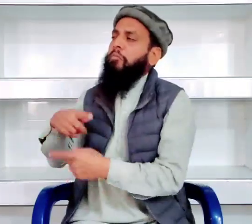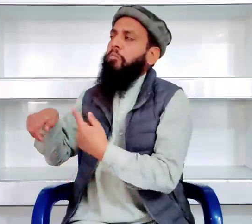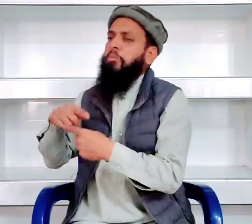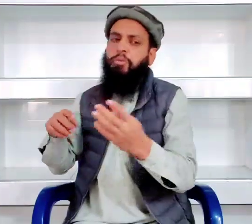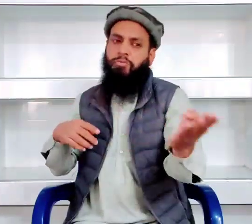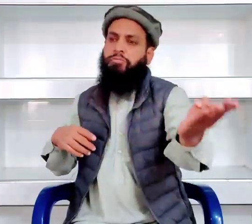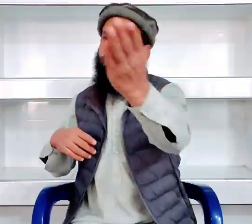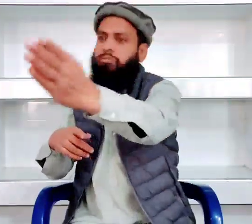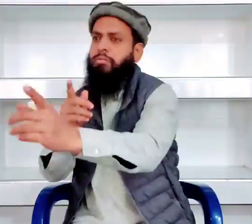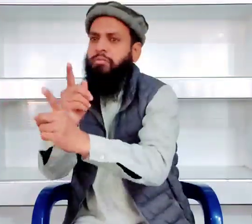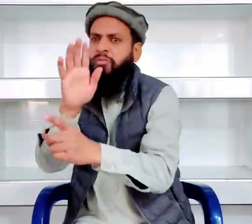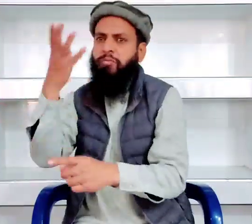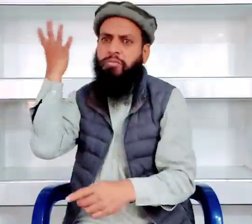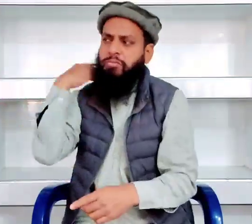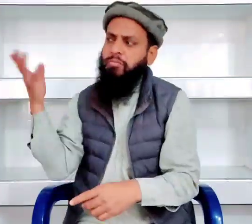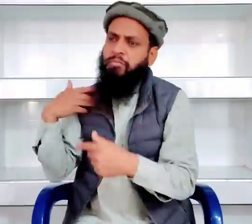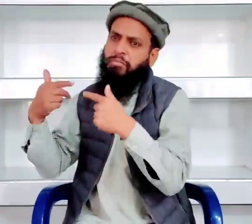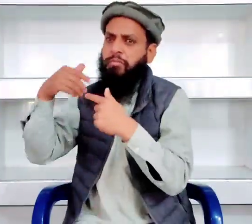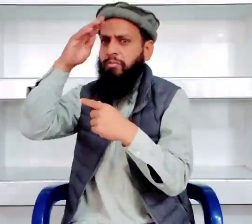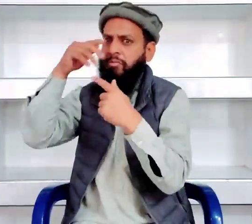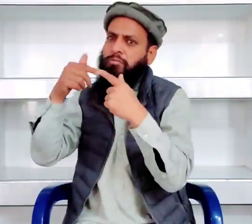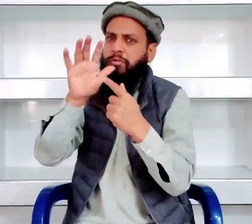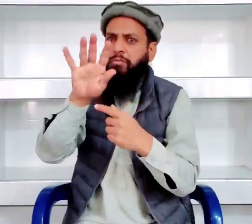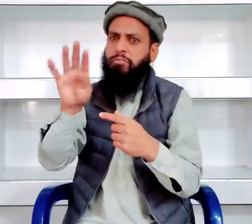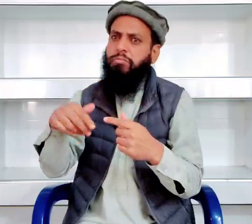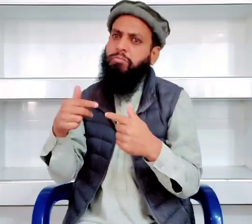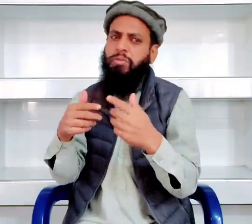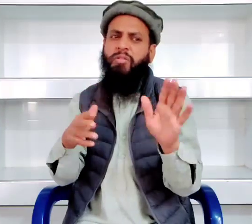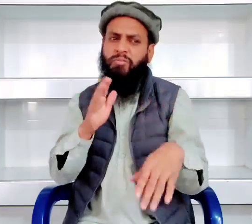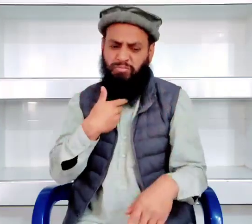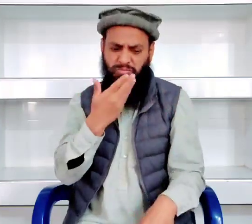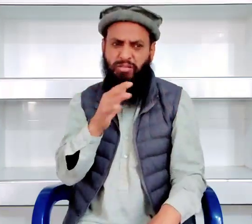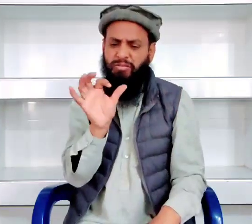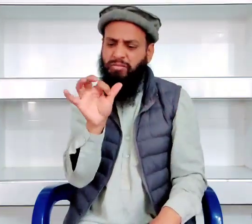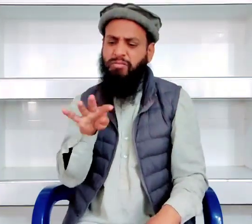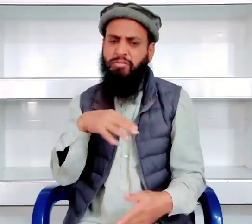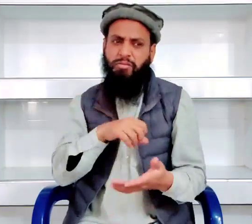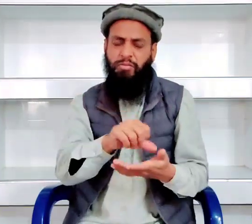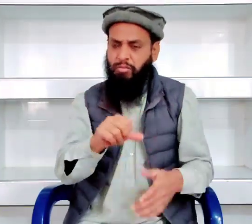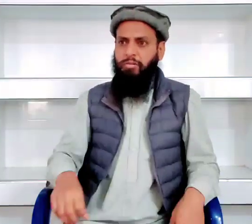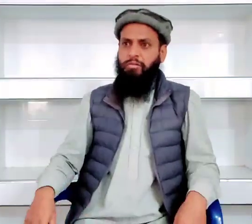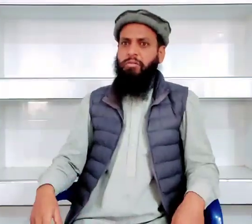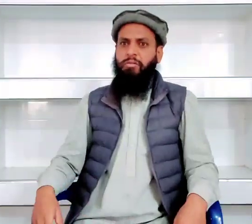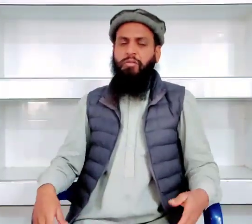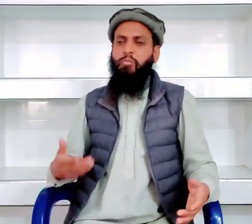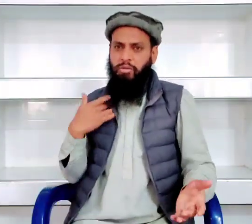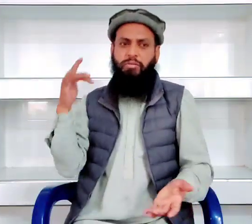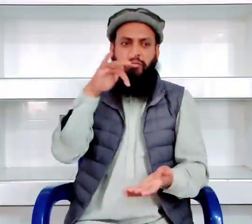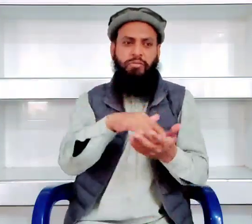دی وجہ تو دے اوپر باقاعدہ 10,000 دا مزید جرمانہ پا کے اور وہی چیز جڑی ہے دو دی دوسری قیمت دے اندر ویچ دتی گئی